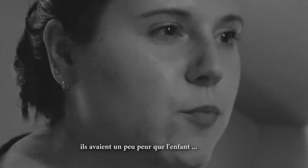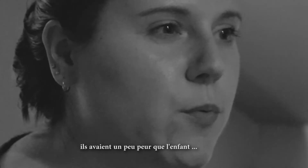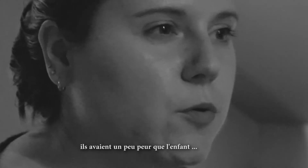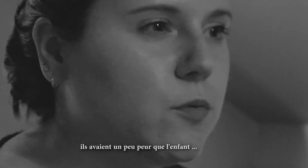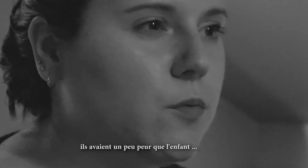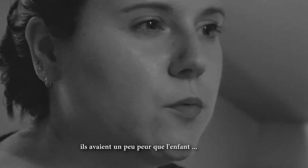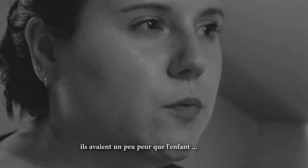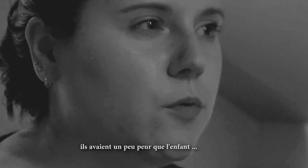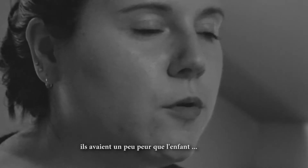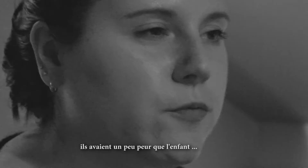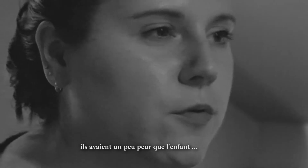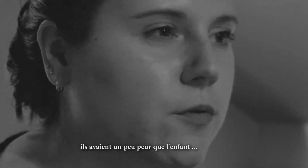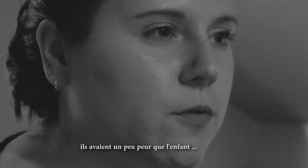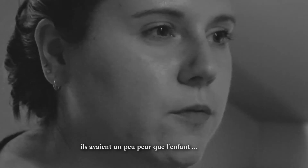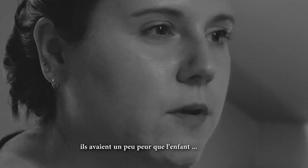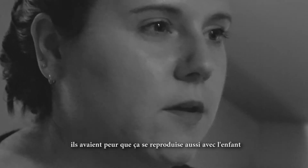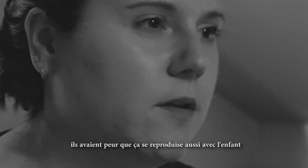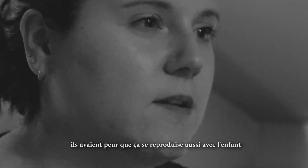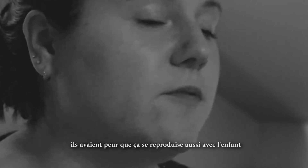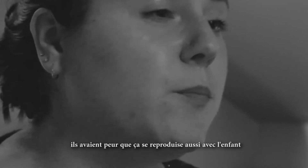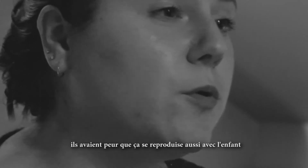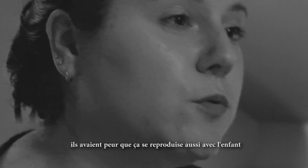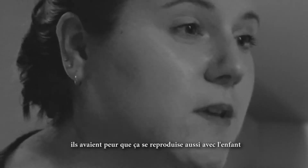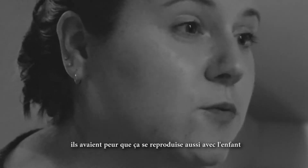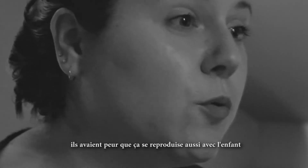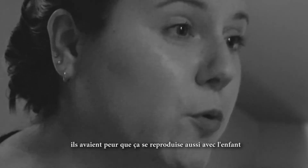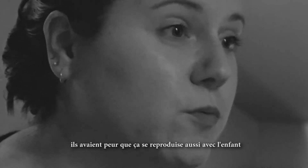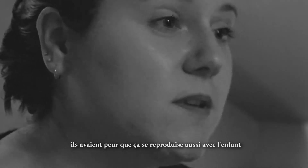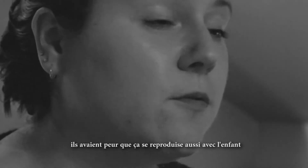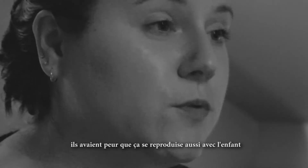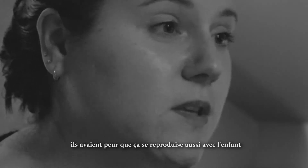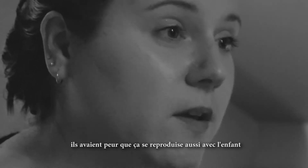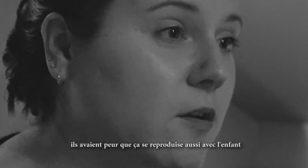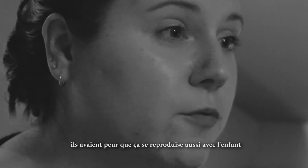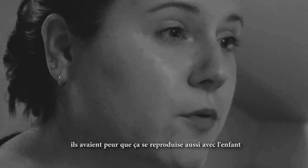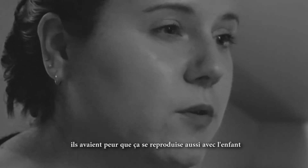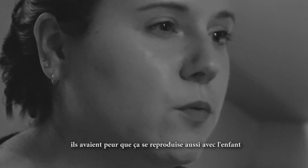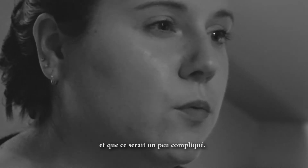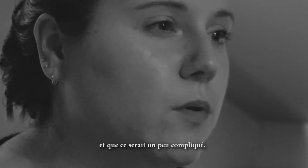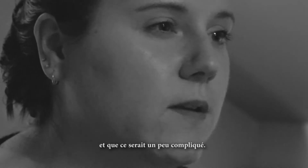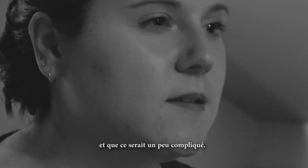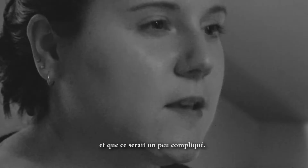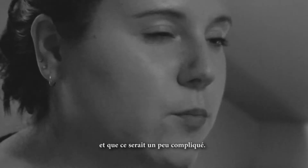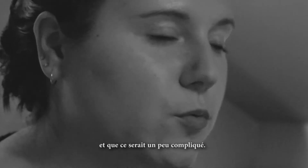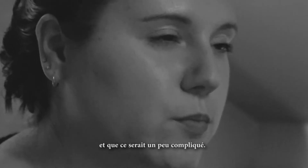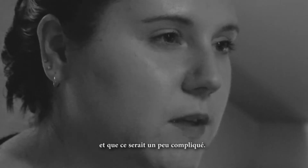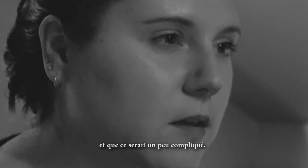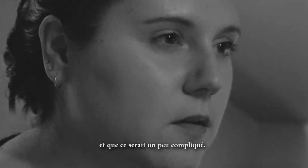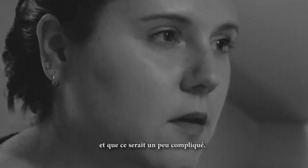un peu peur que l'enfant ils avaient peur que ça se reproduise aussi avec l'enfant et que ça serait un peu